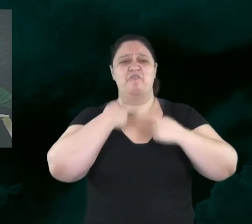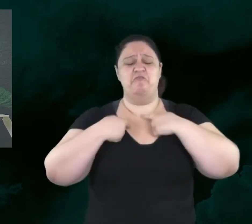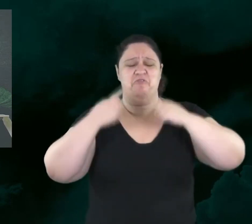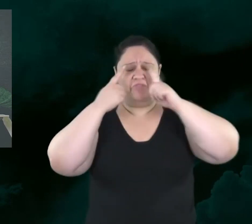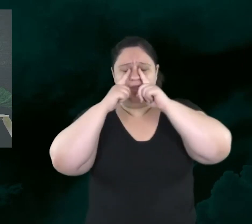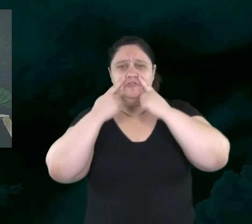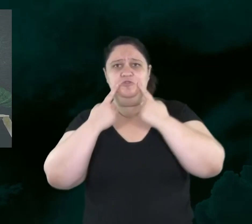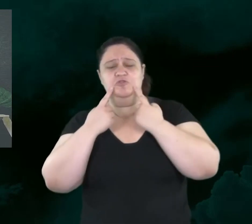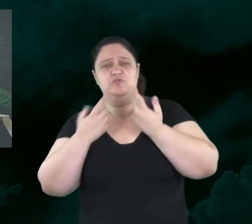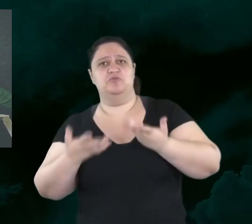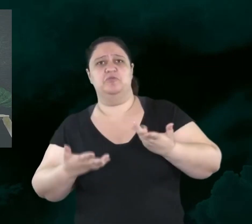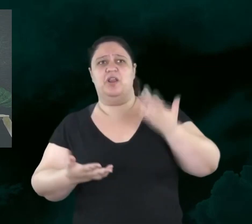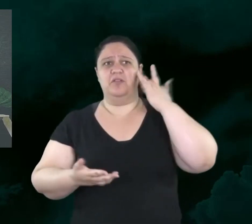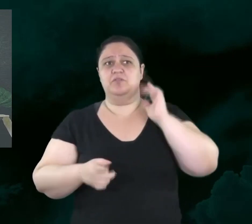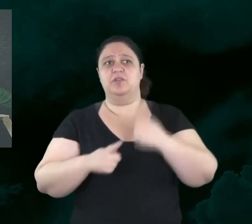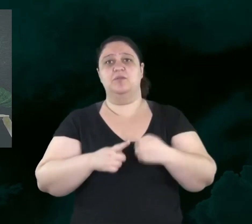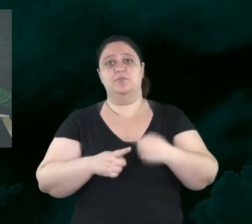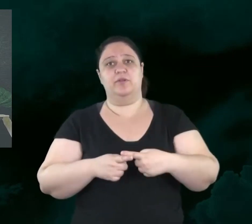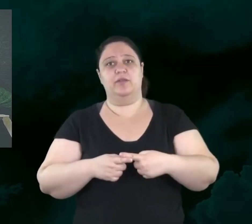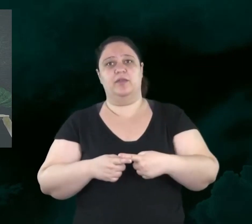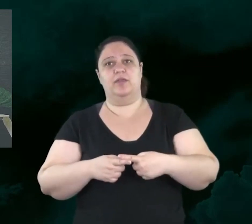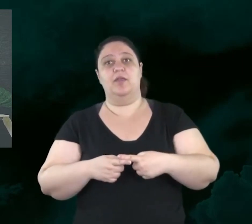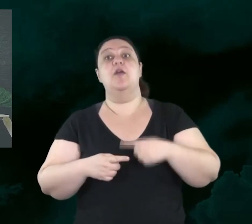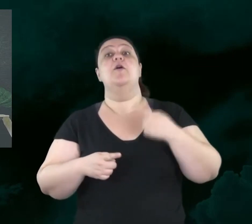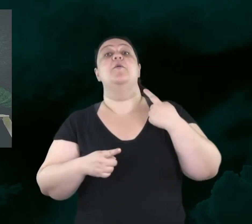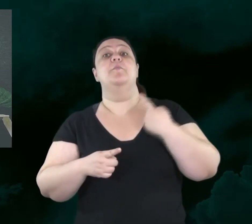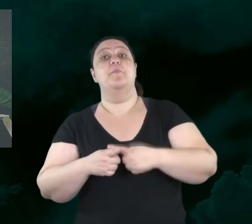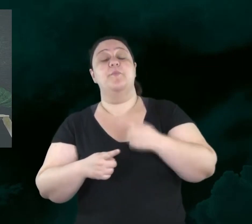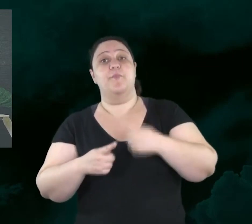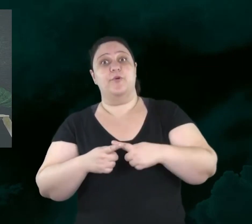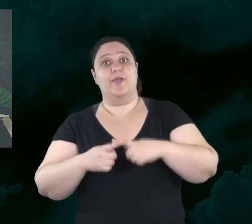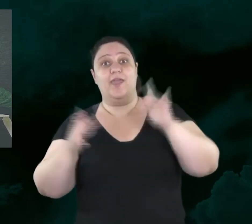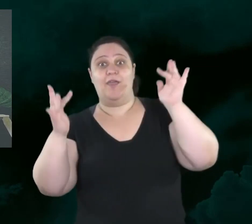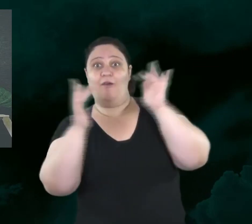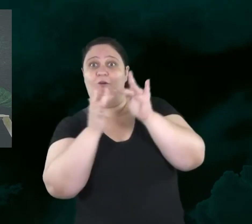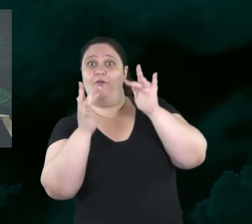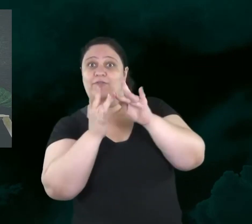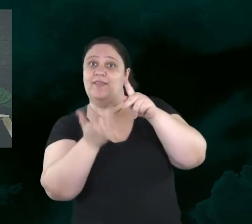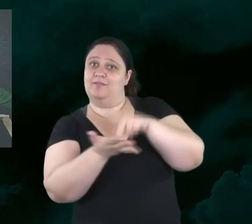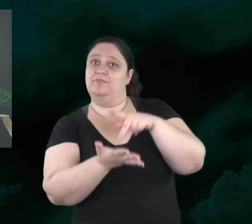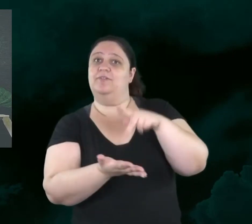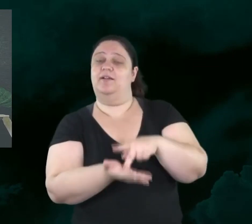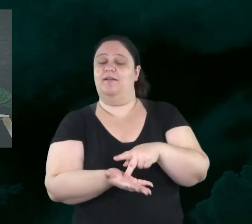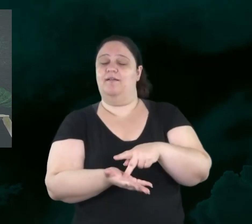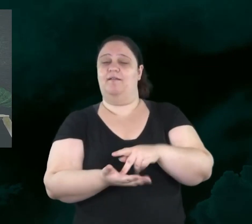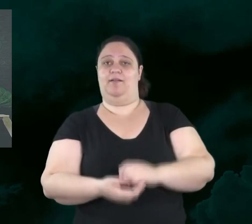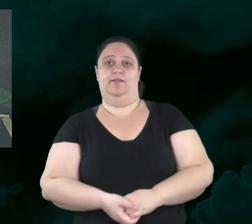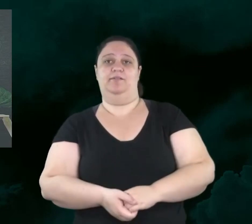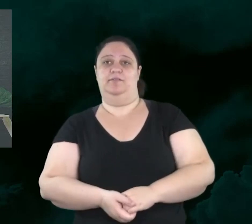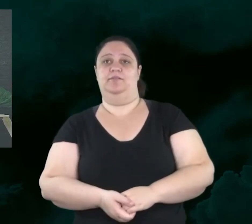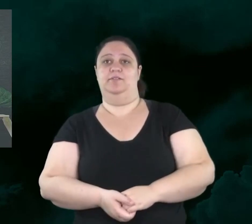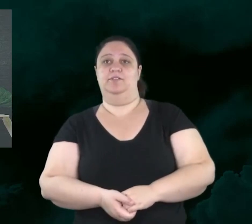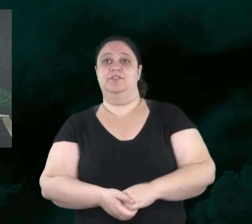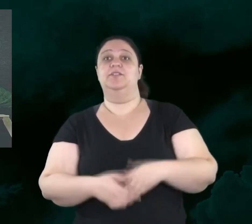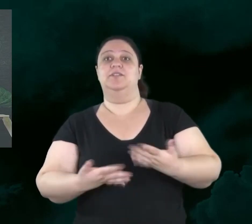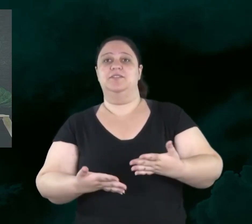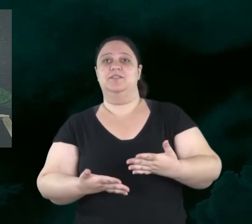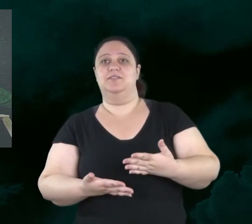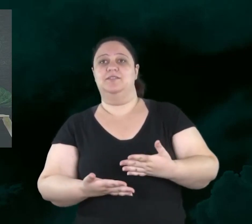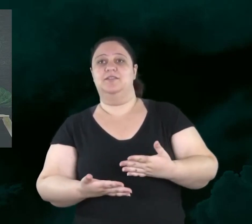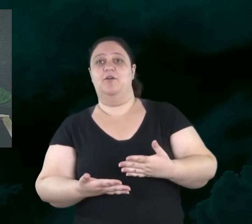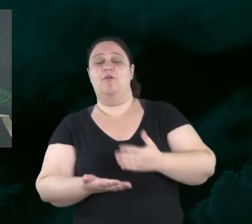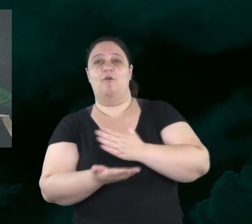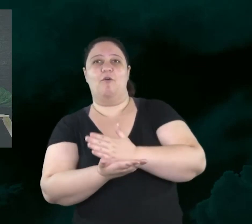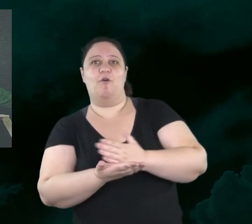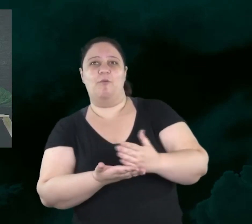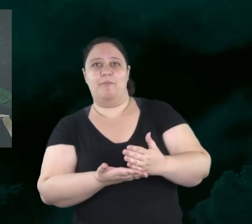quando ele entra em contato com a verdade viva, né, isso pouco a pouco vai se estabelecendo um padrão,